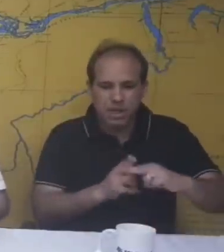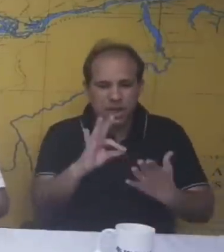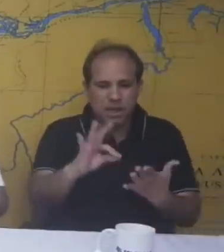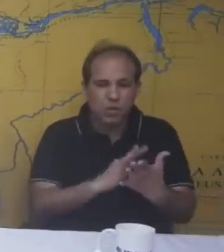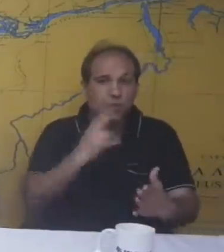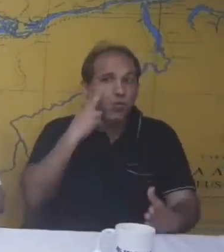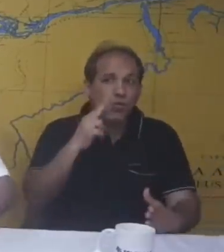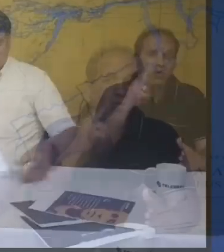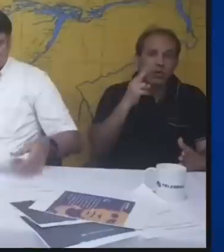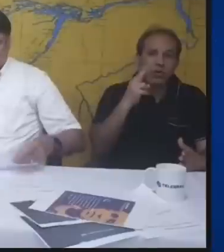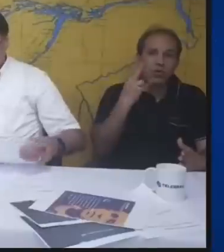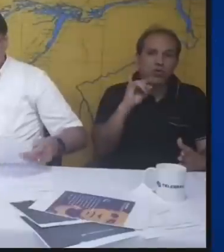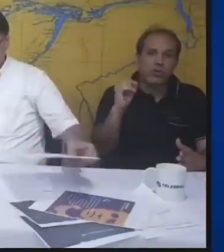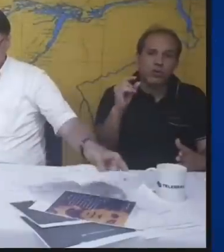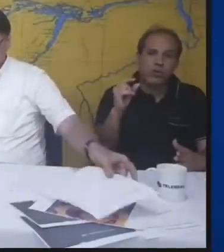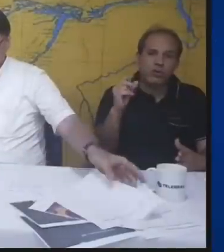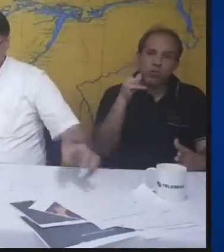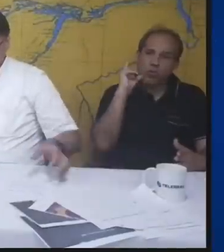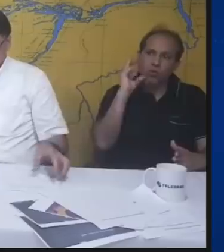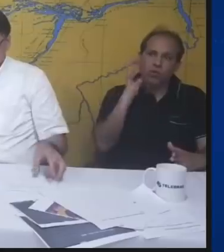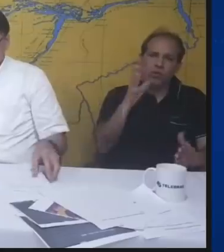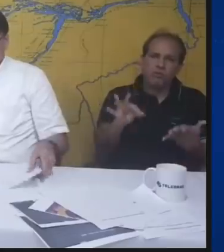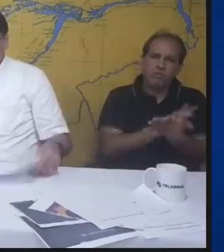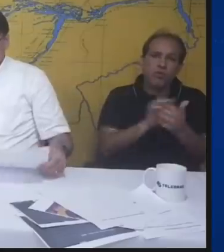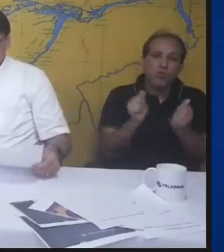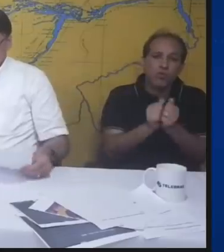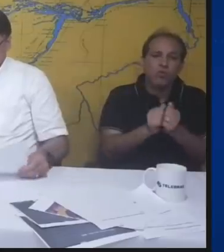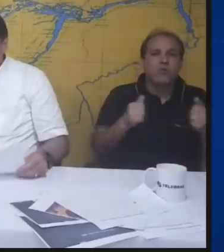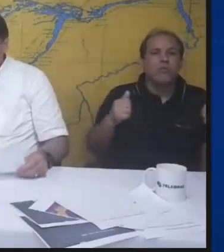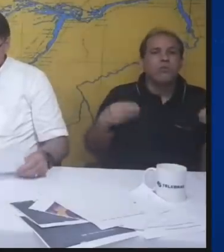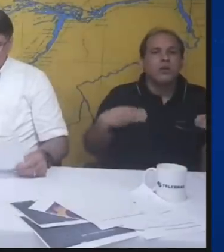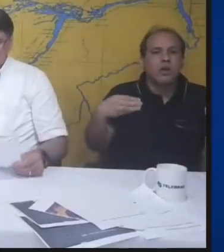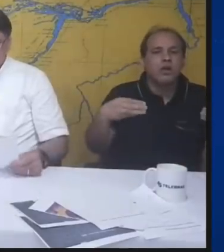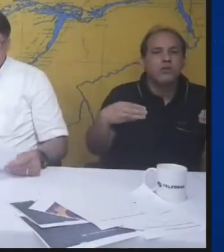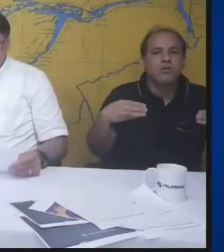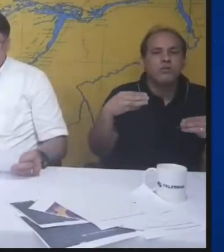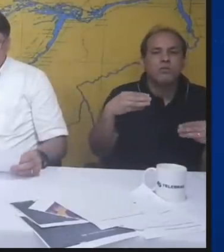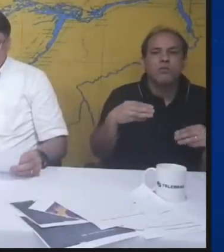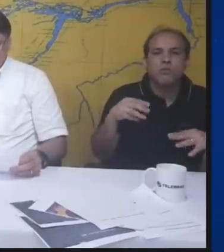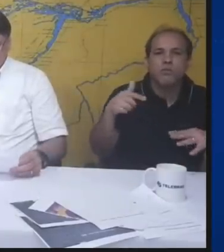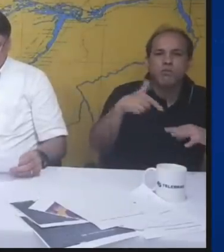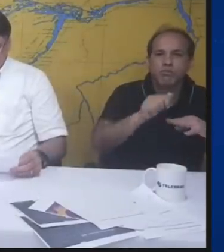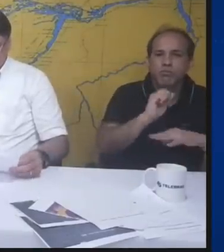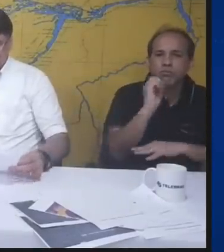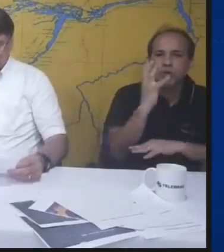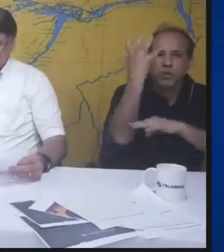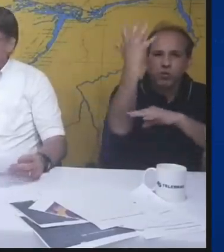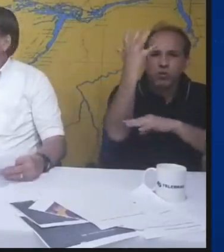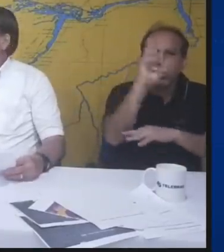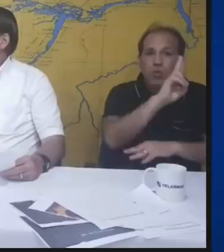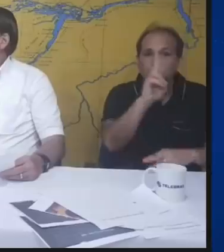2 dias agora atrás. Agora são 7h30. Estamos mostrando para você a live do presidente Jair Bolsonaro aqui em Os Pingos nos Is.